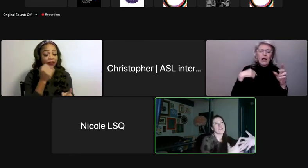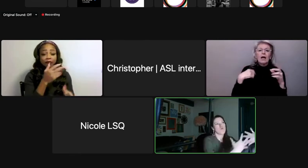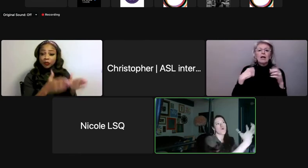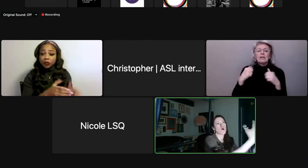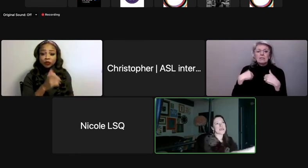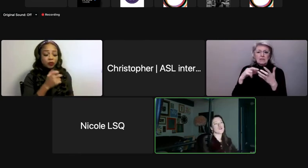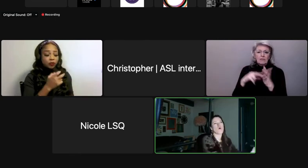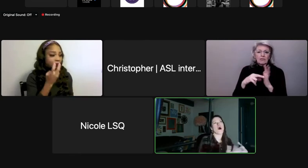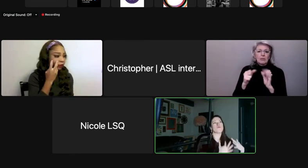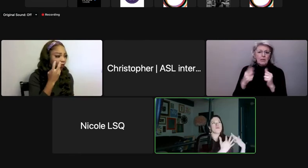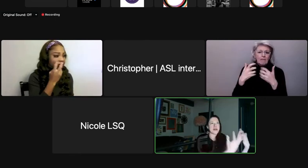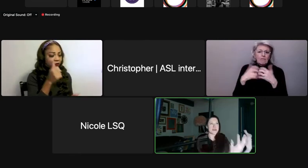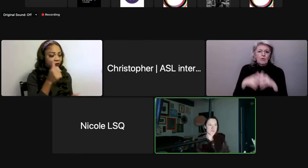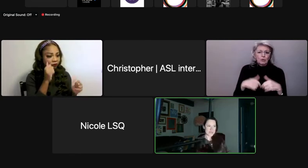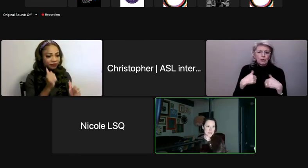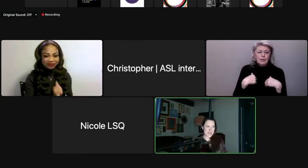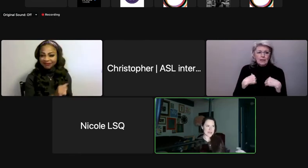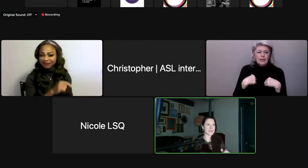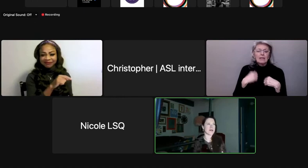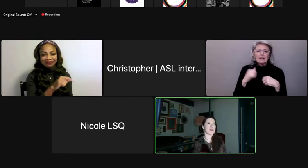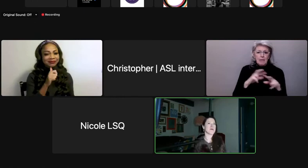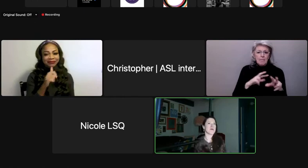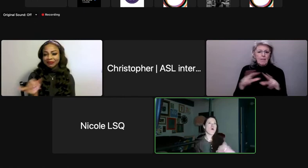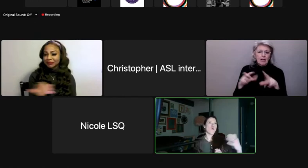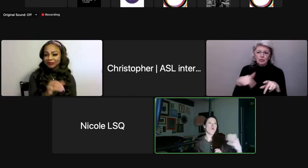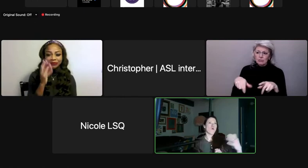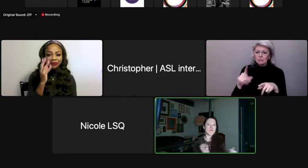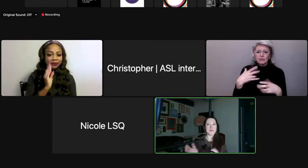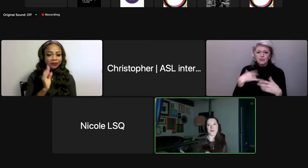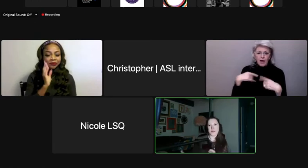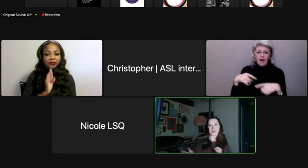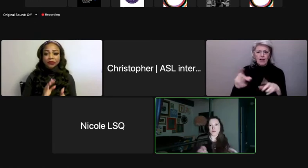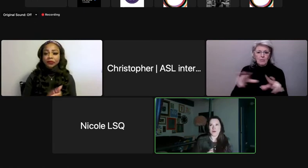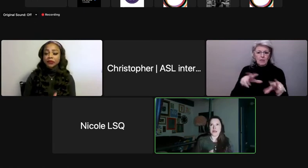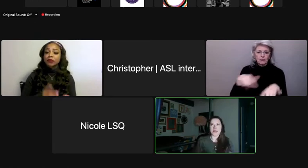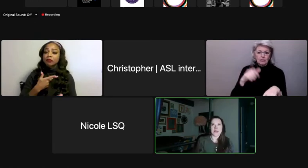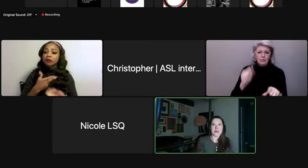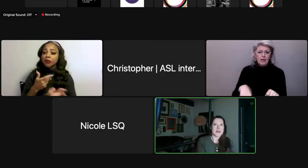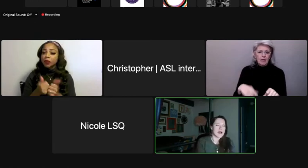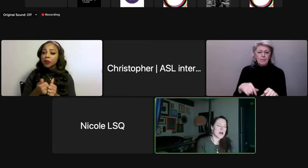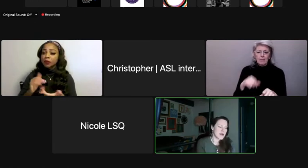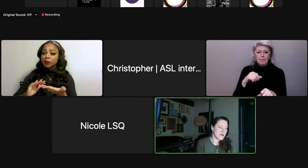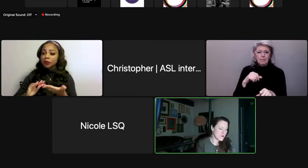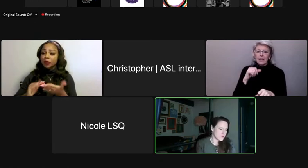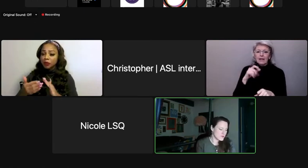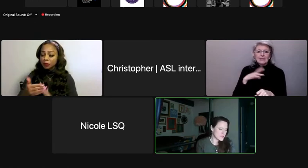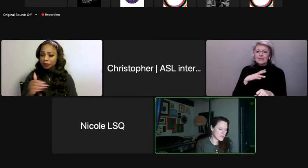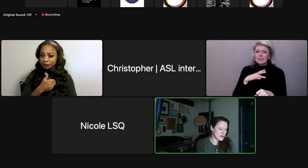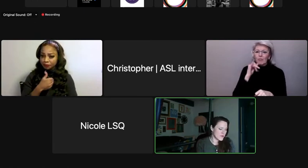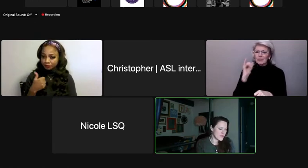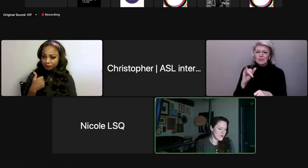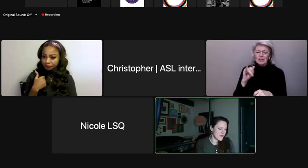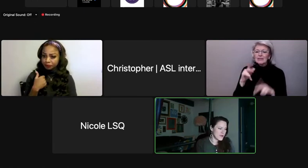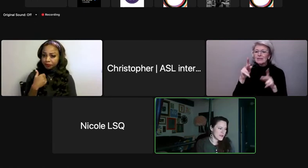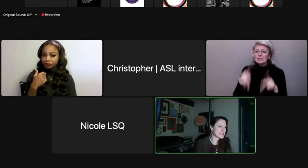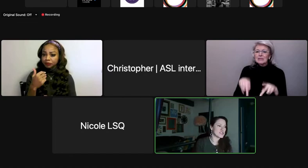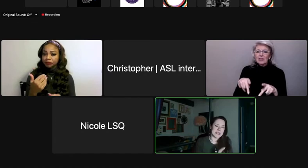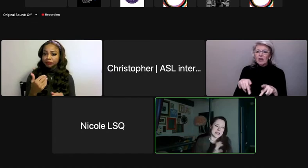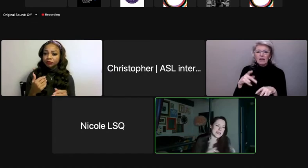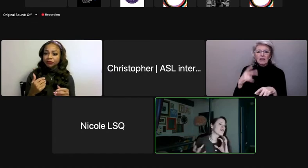de fonctionner et de marcher là où je veux y aller alors c'est pas le cas pour des personnes qui ont des incapacités